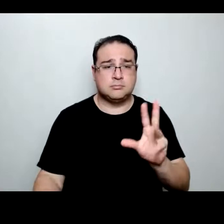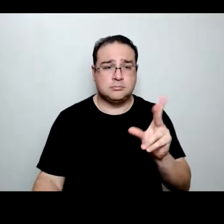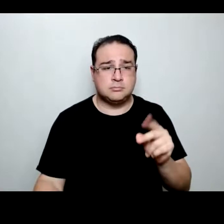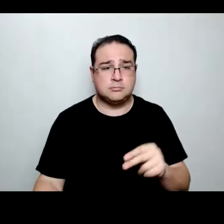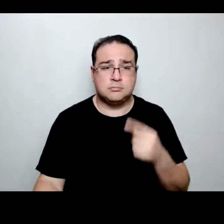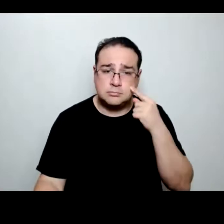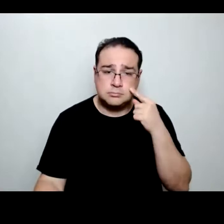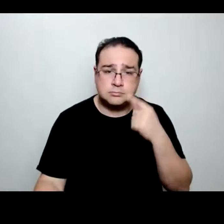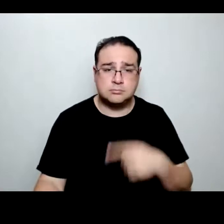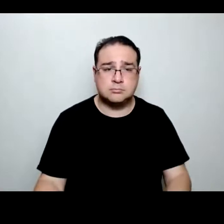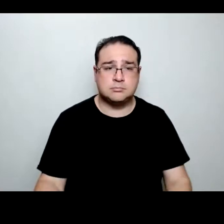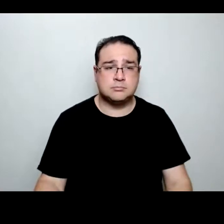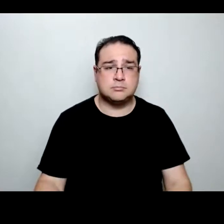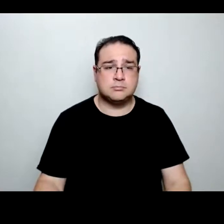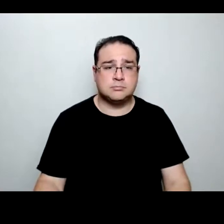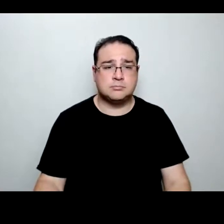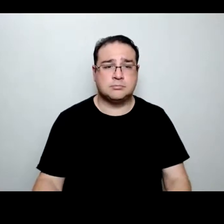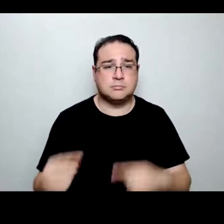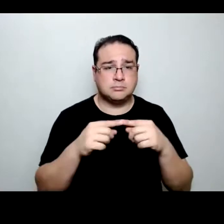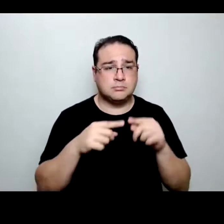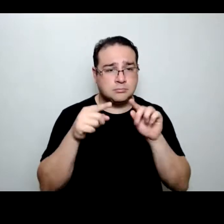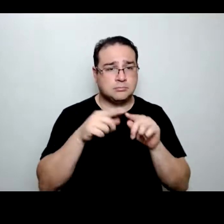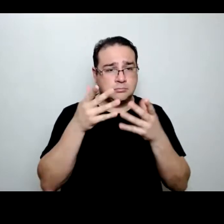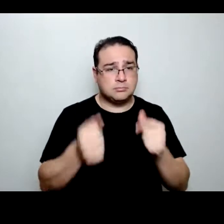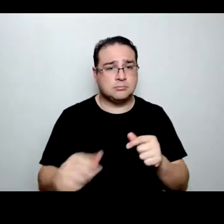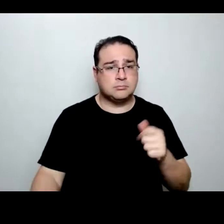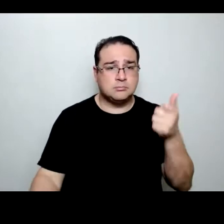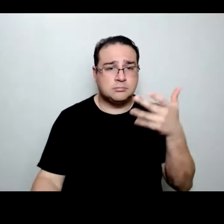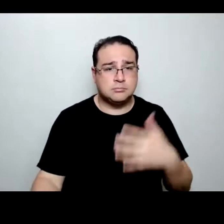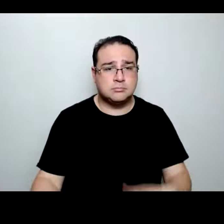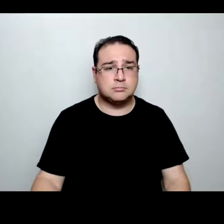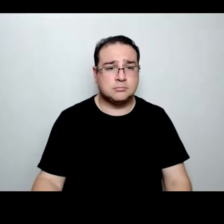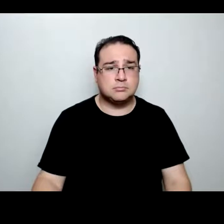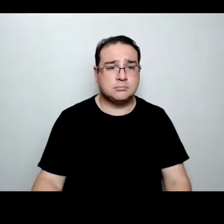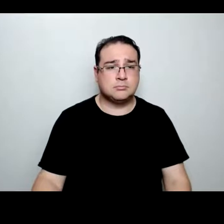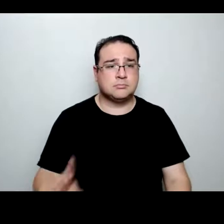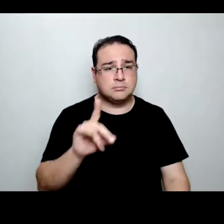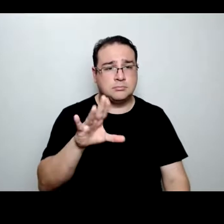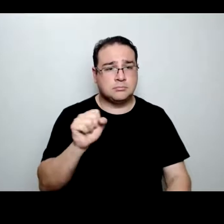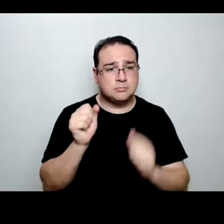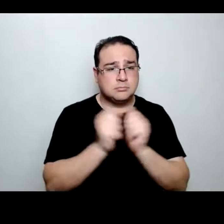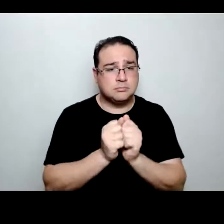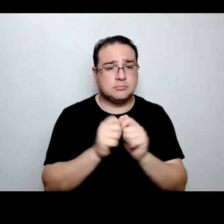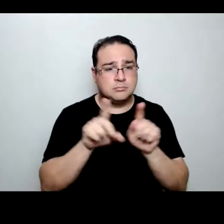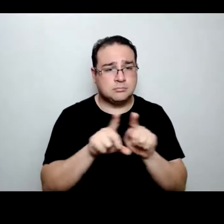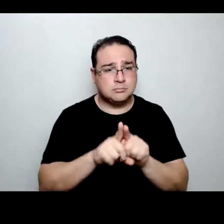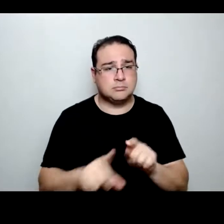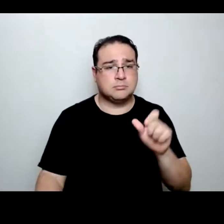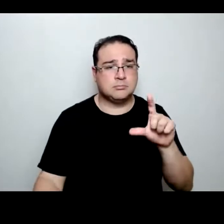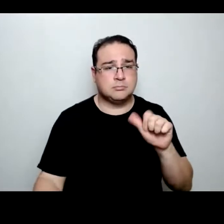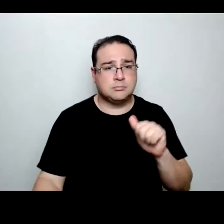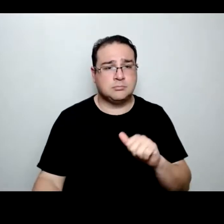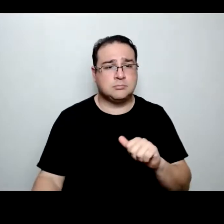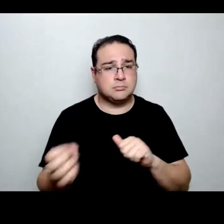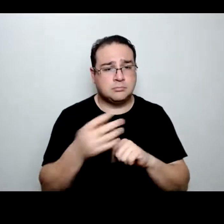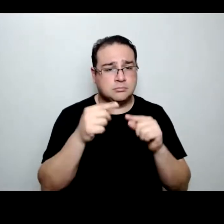também permite que você insira seus dados, o dado lexical